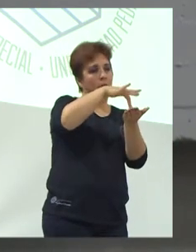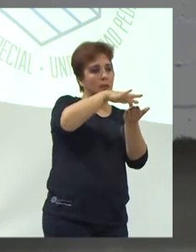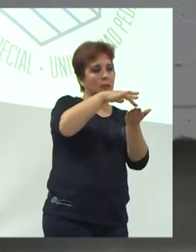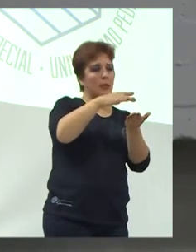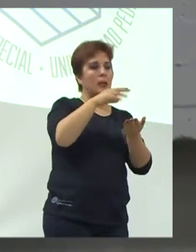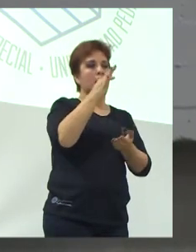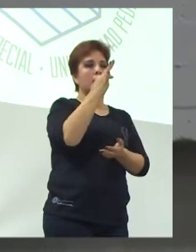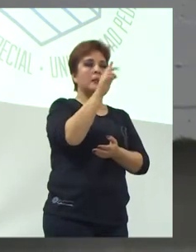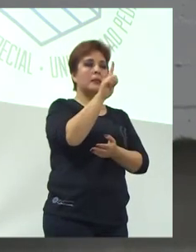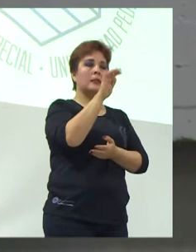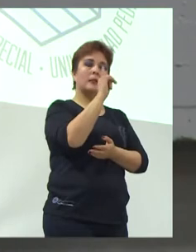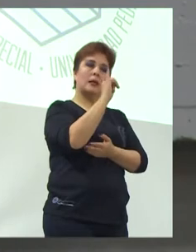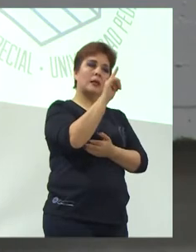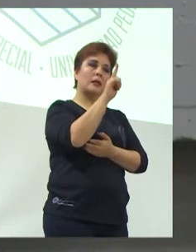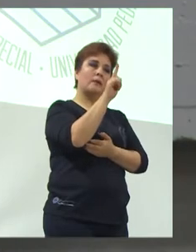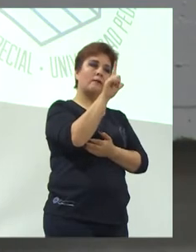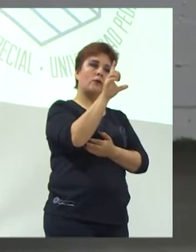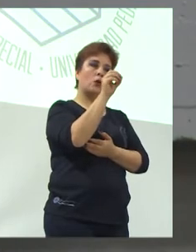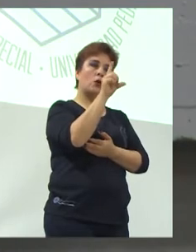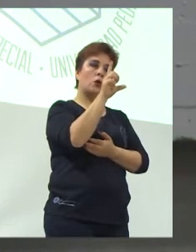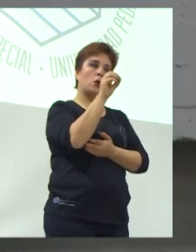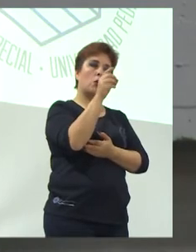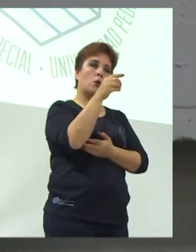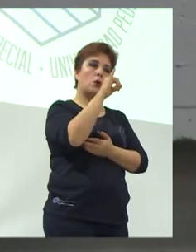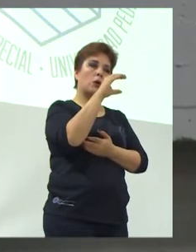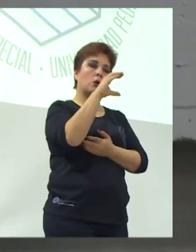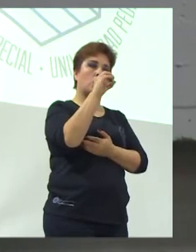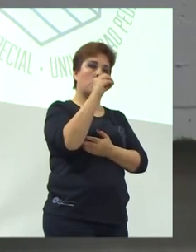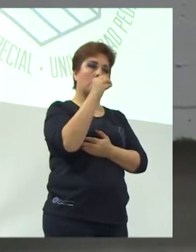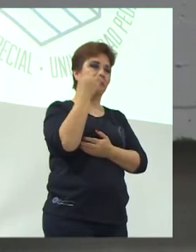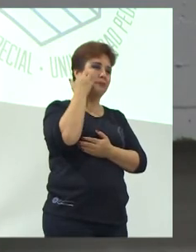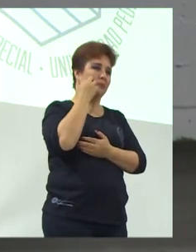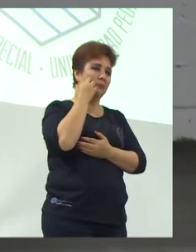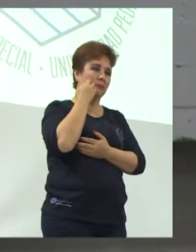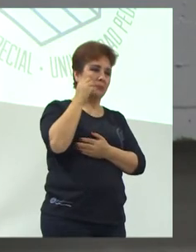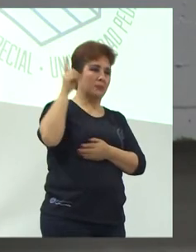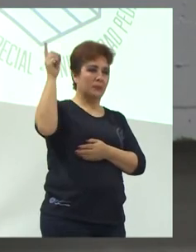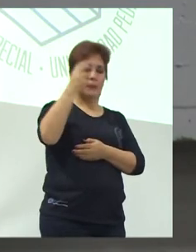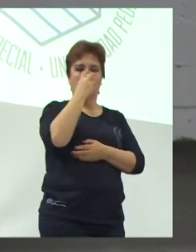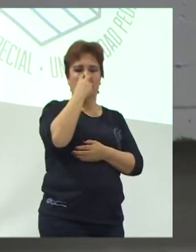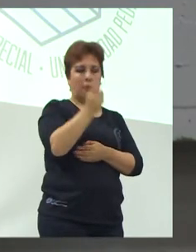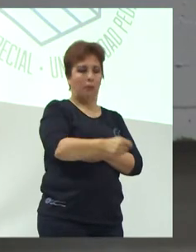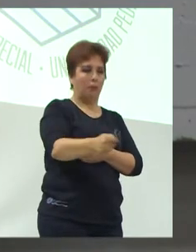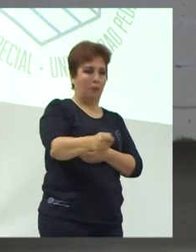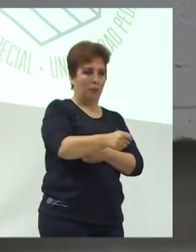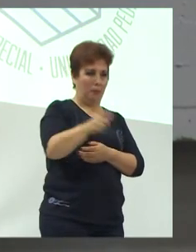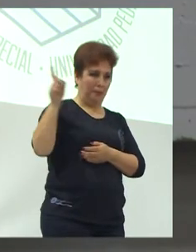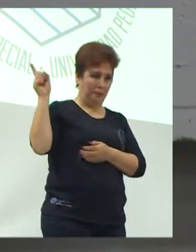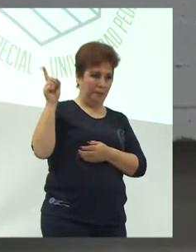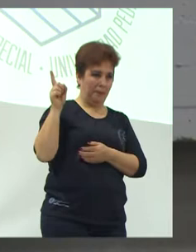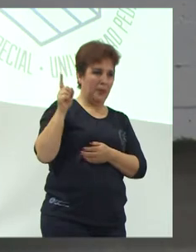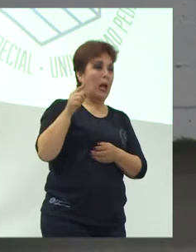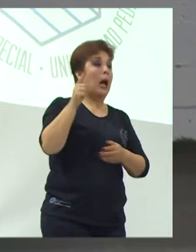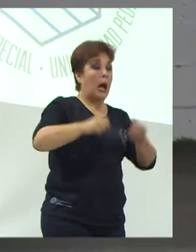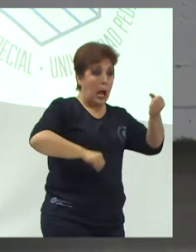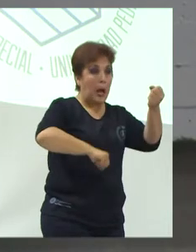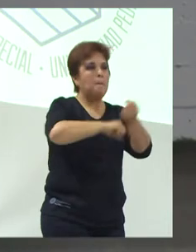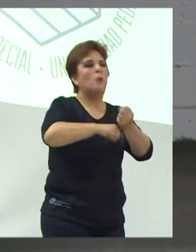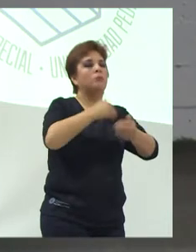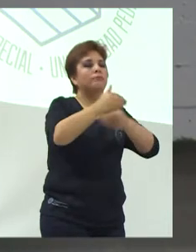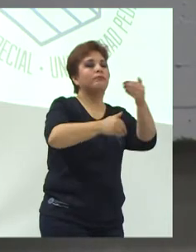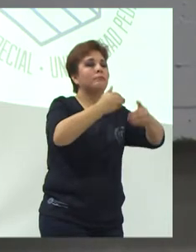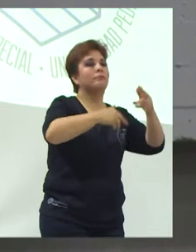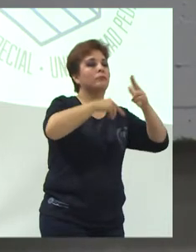el cual hace parte de la biblioteca y apoya los procesos de construcción del conocimiento de los estudiantes